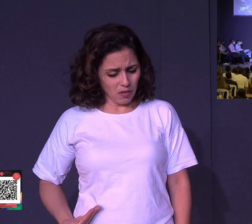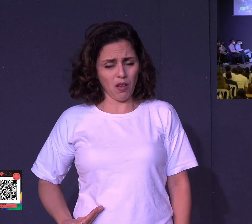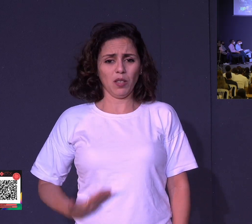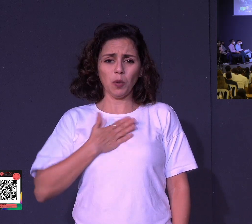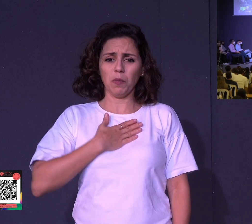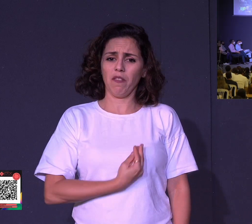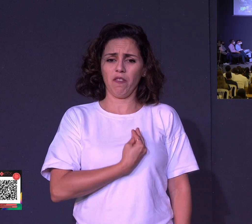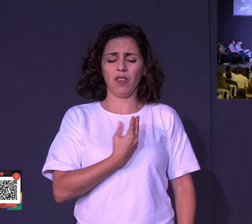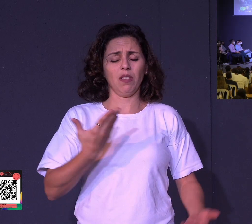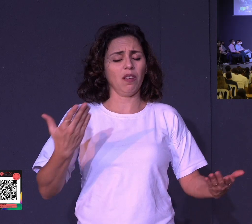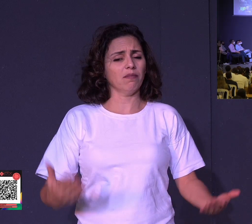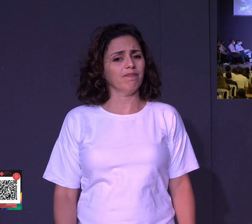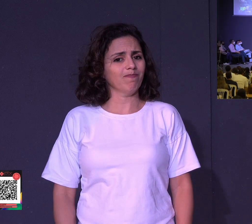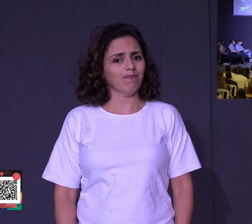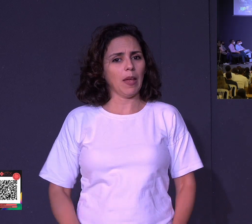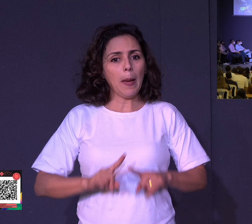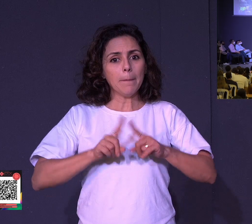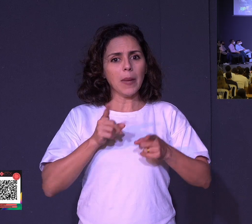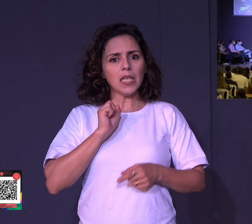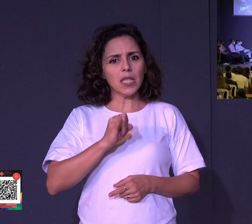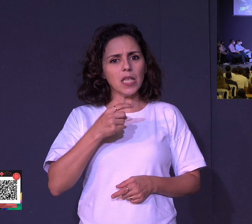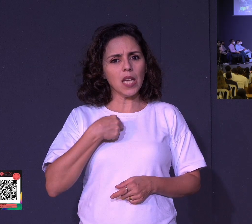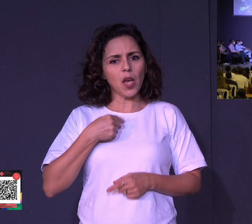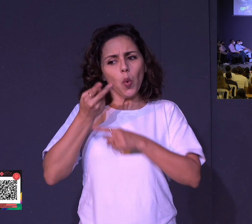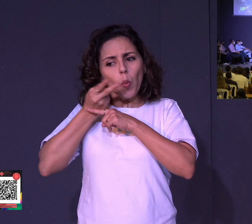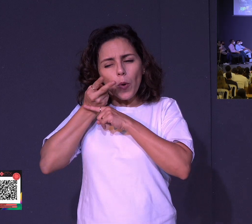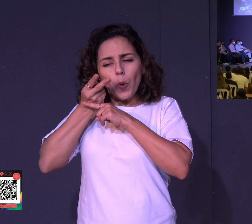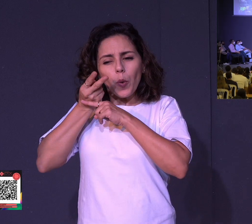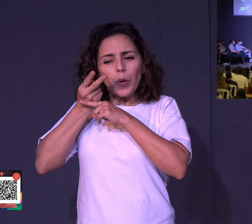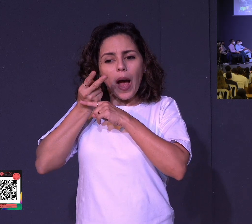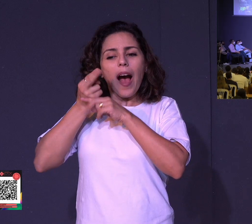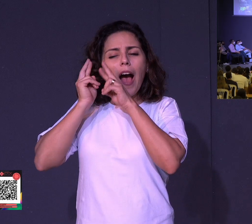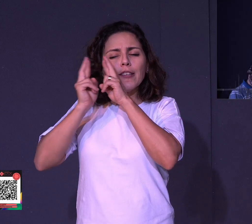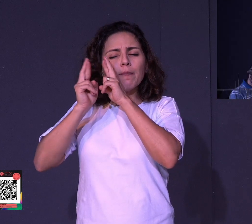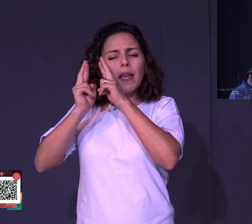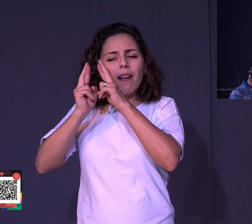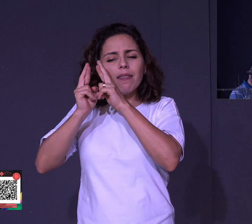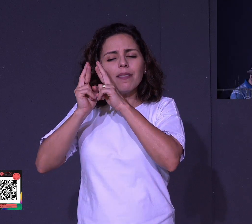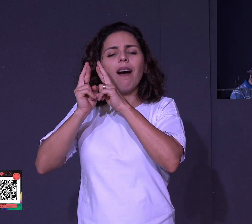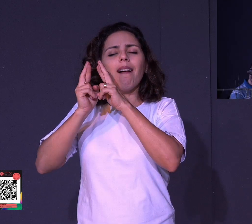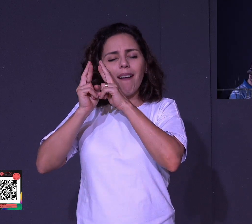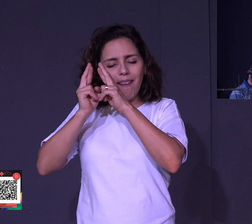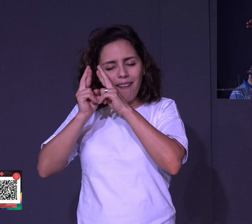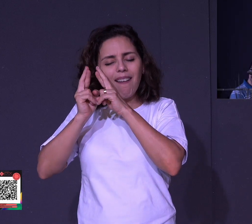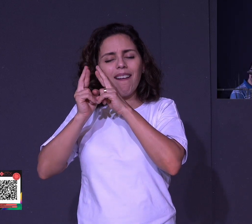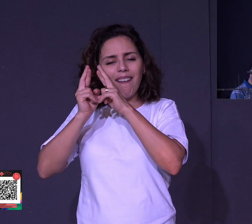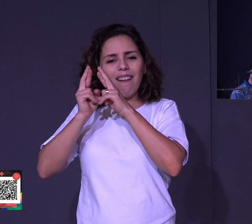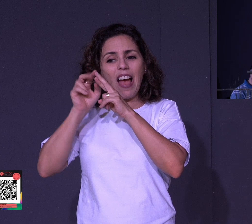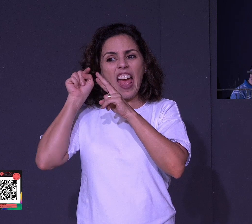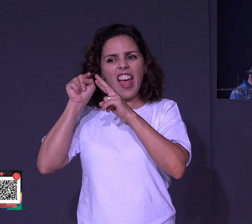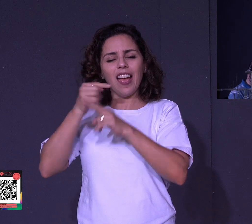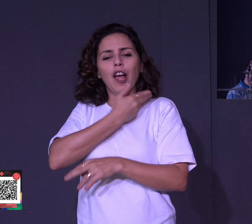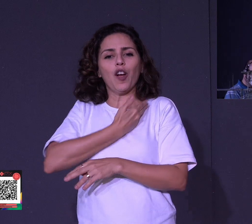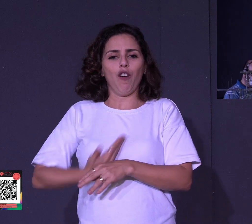que a esperança seja gerada ou não em nossa vida, mente e coração. Comece e